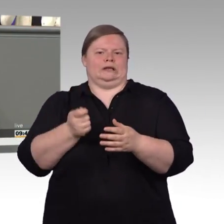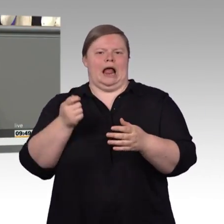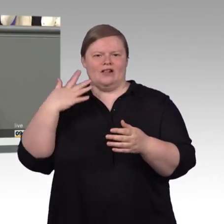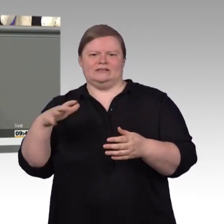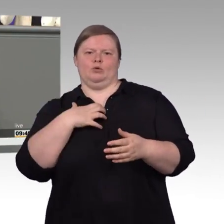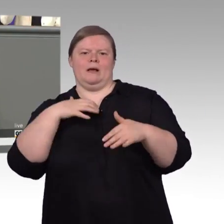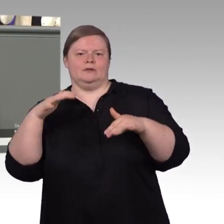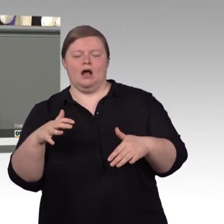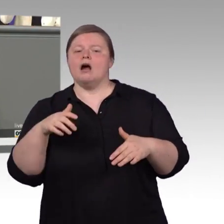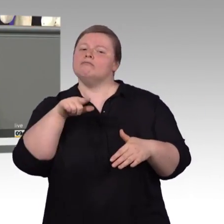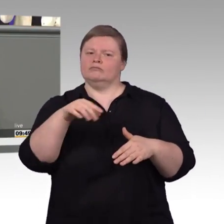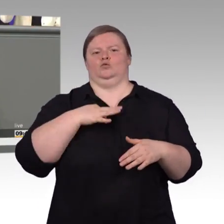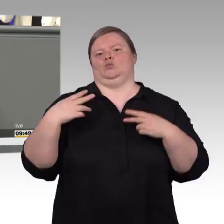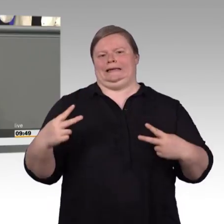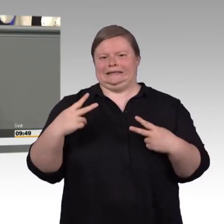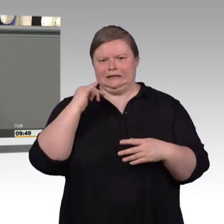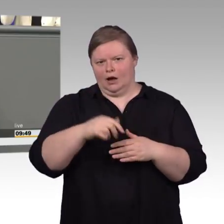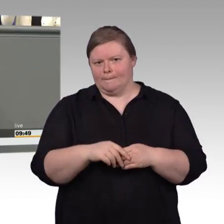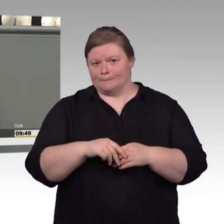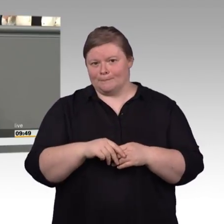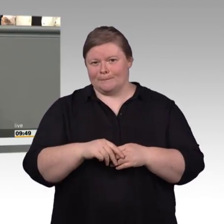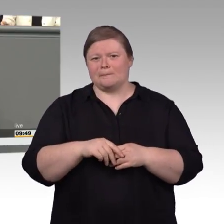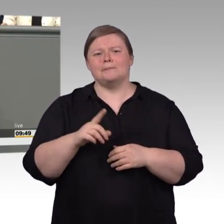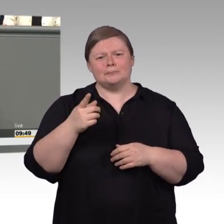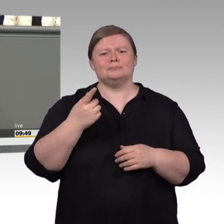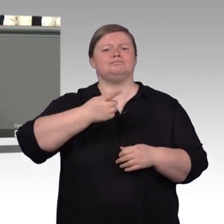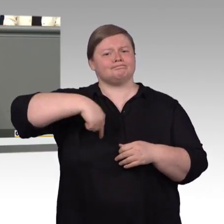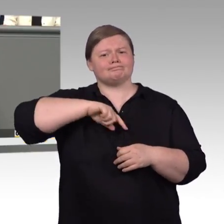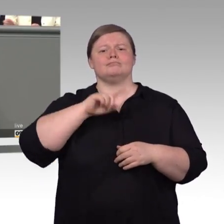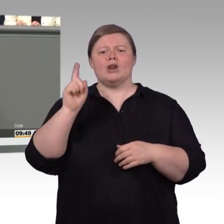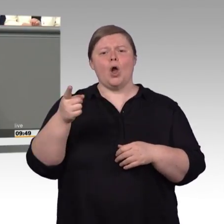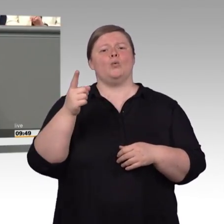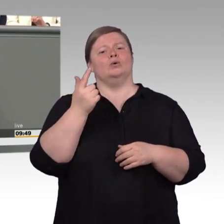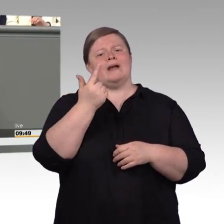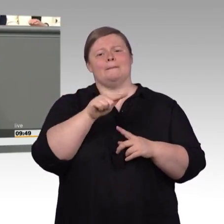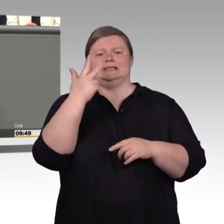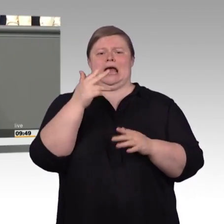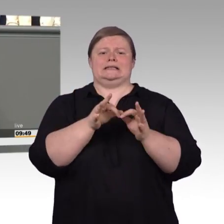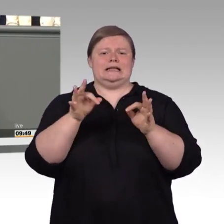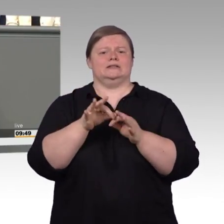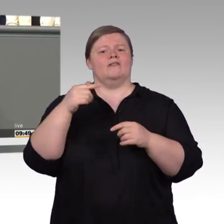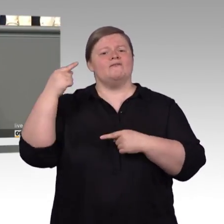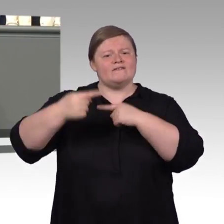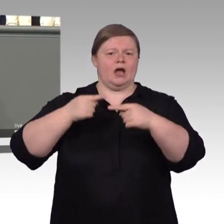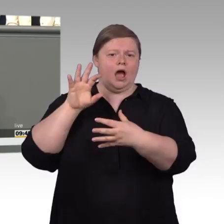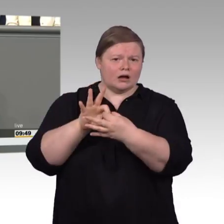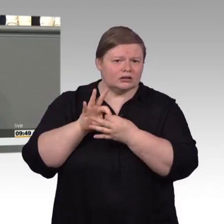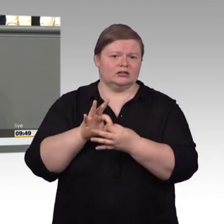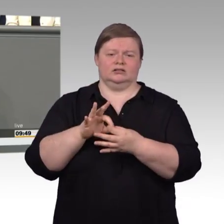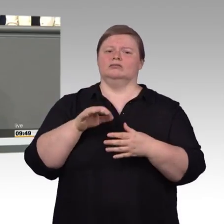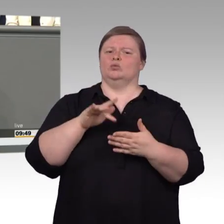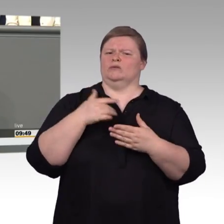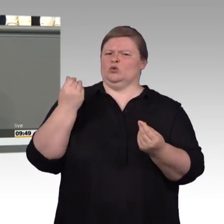schnell wie möglich dann auch für die Leute, die jetzt in die drohende Verjährung mit den Ansprüchen gehen, wirksam werden zu lassen. Und deswegen haben wir